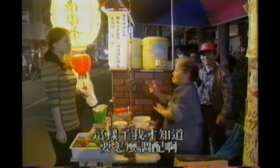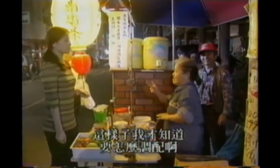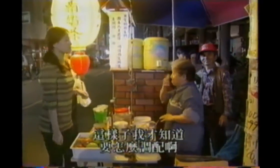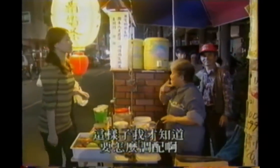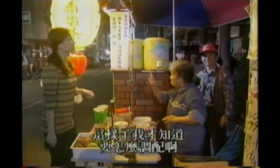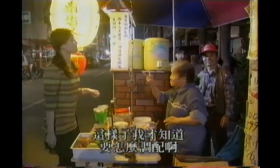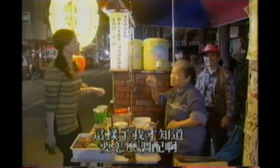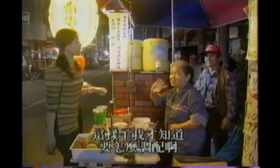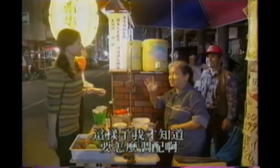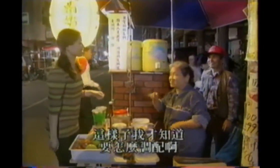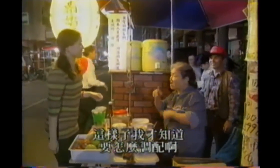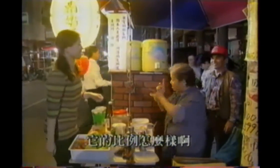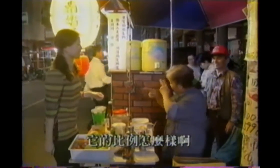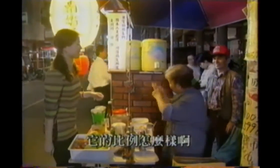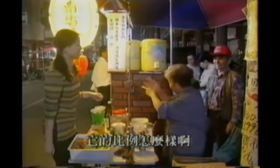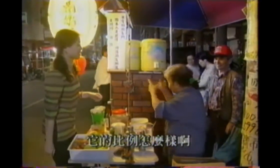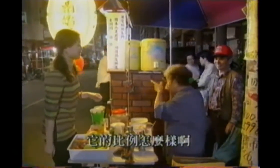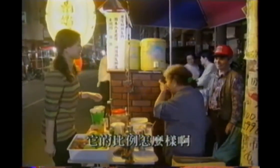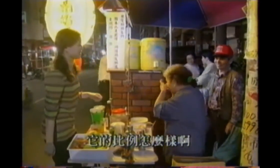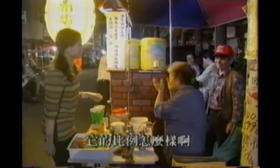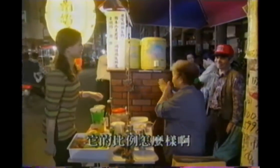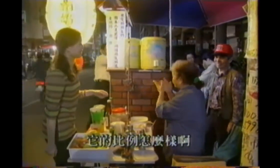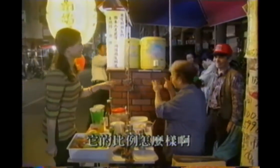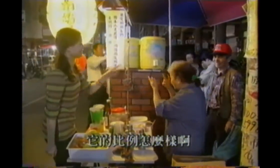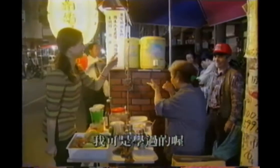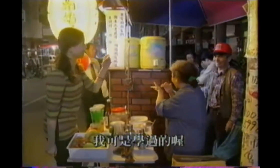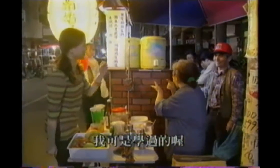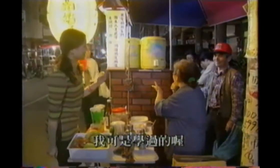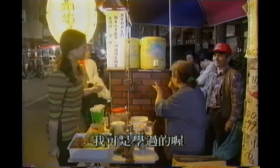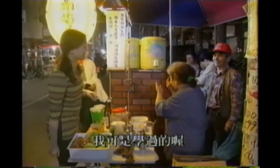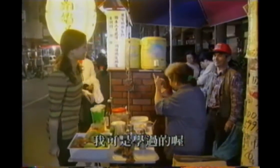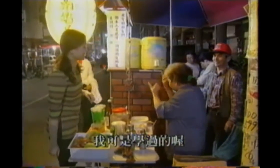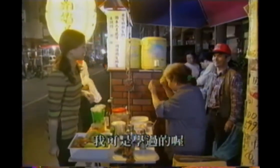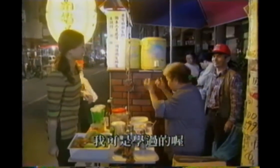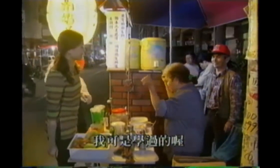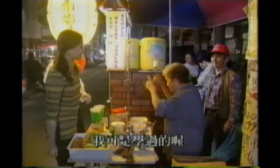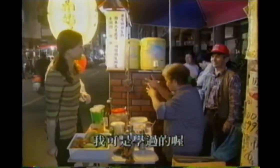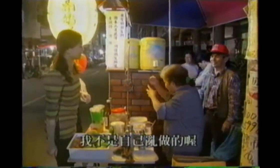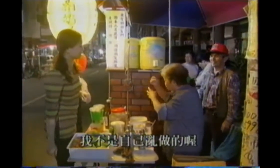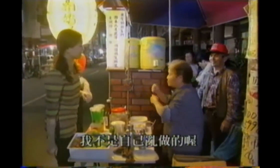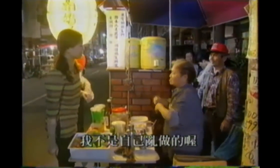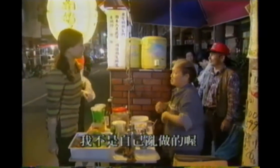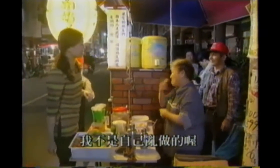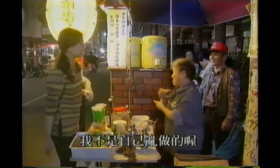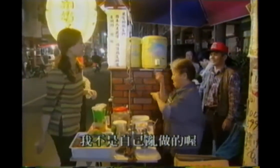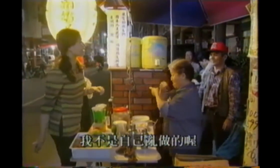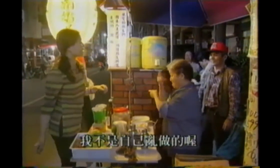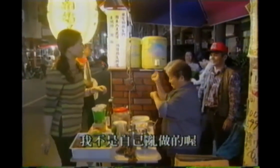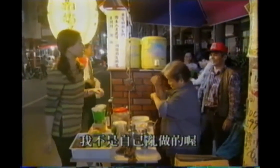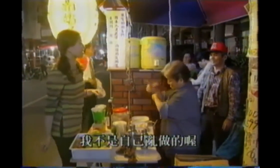调配啊，哎，它的比例怎么样啊。我可是学过的哦，我不是自己乱做